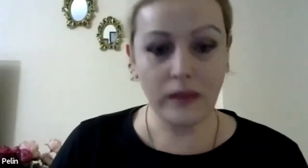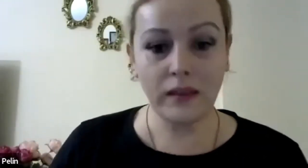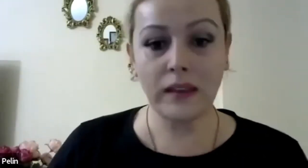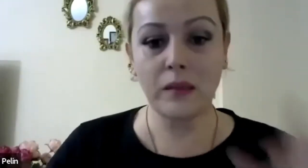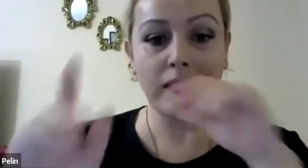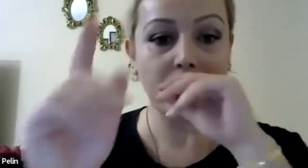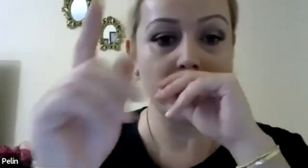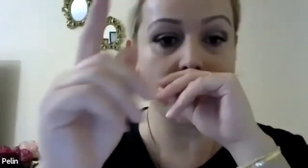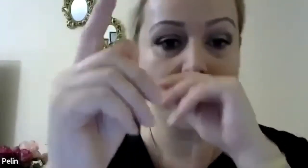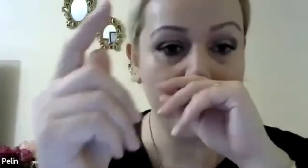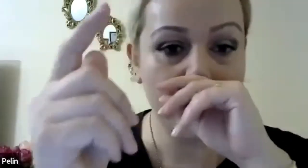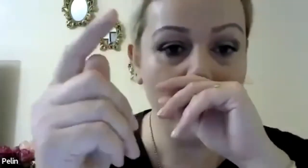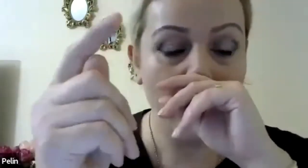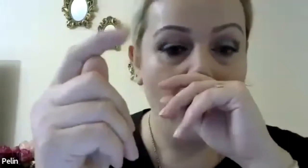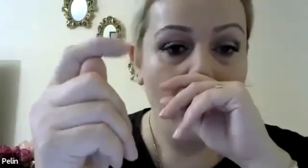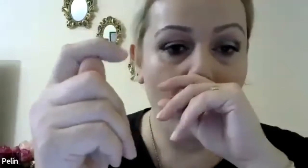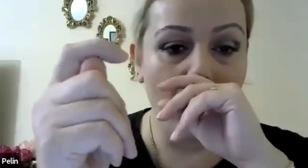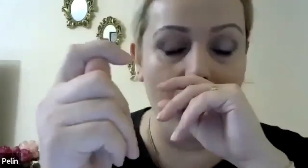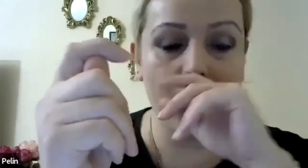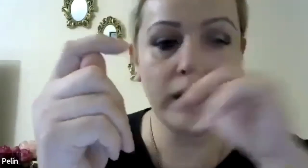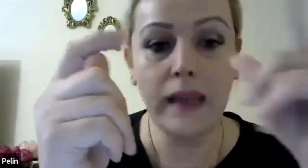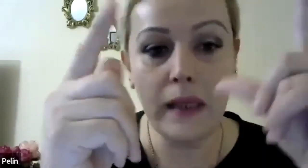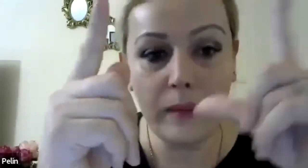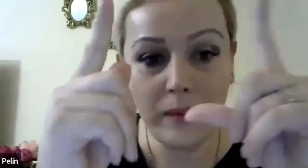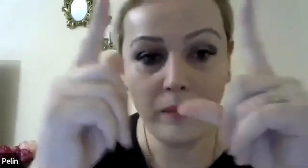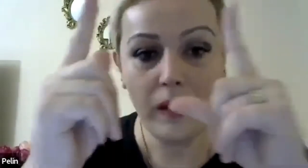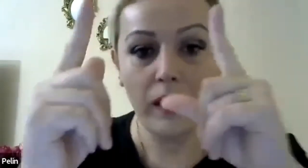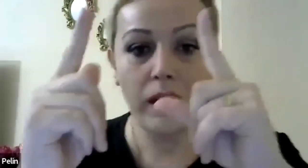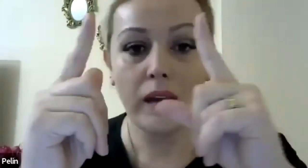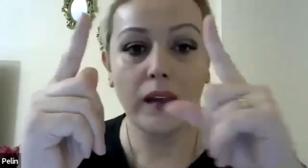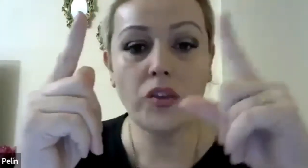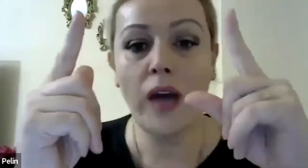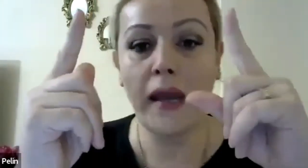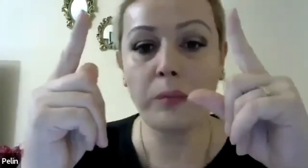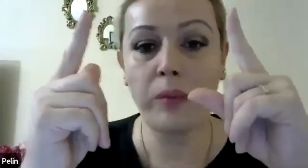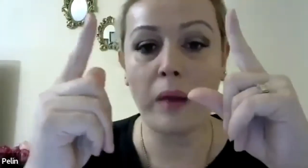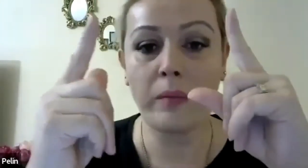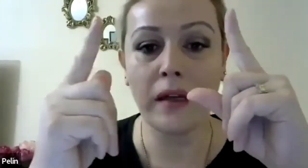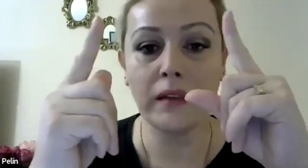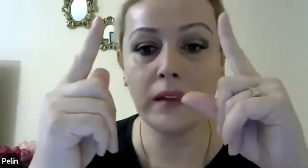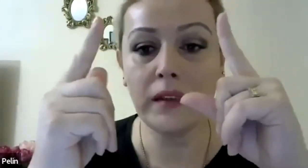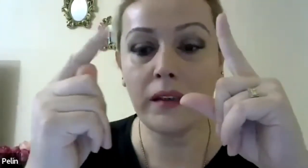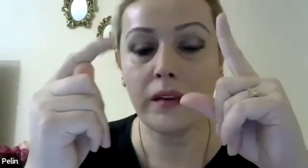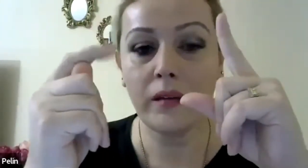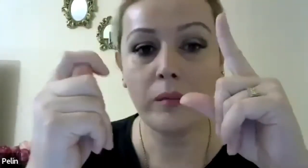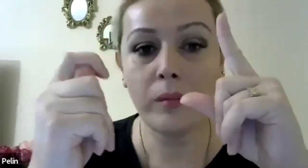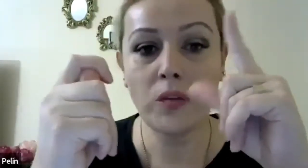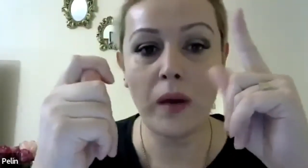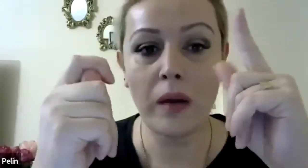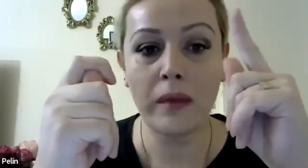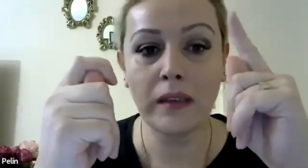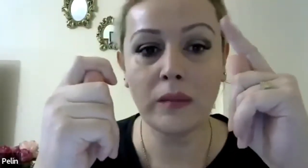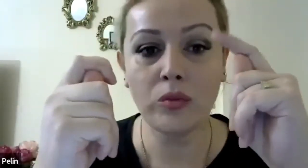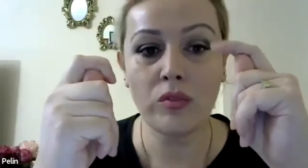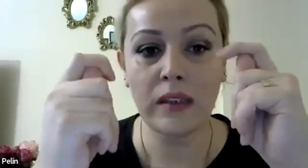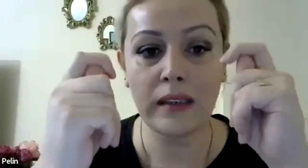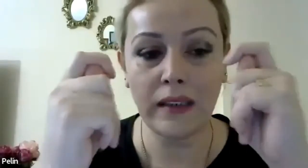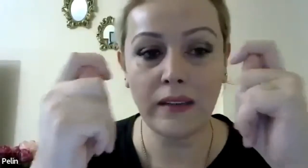Soyadın ne demek istediğimizde ise iki elimi işaret parmaklarını baş parmaklarımın üzerine